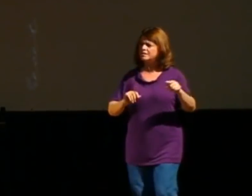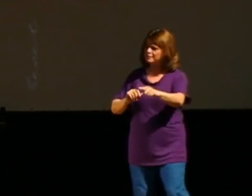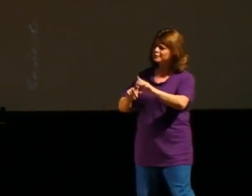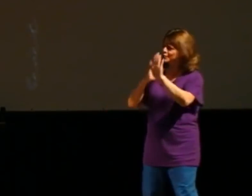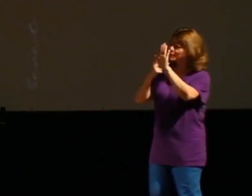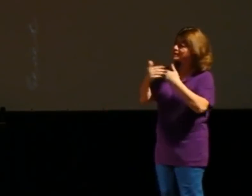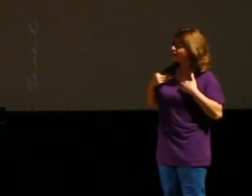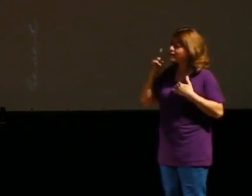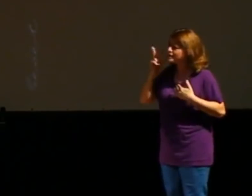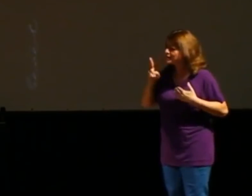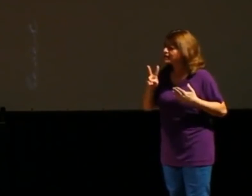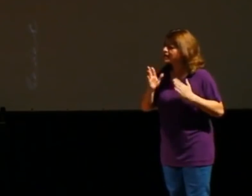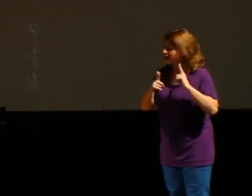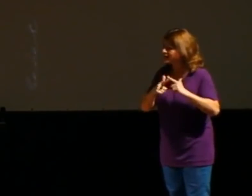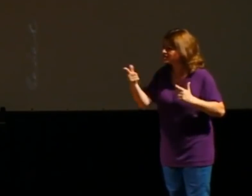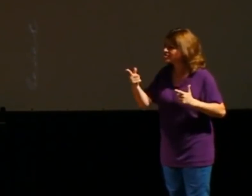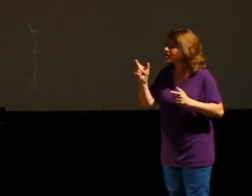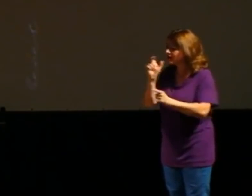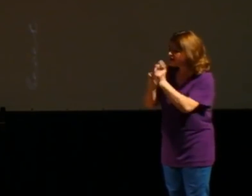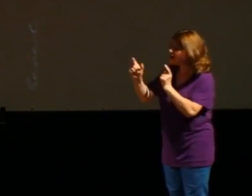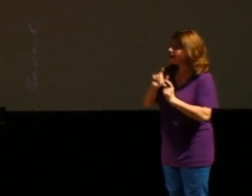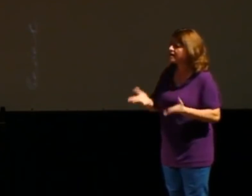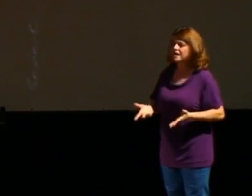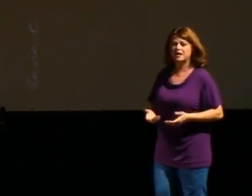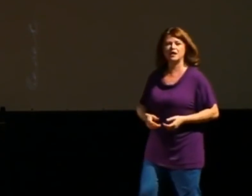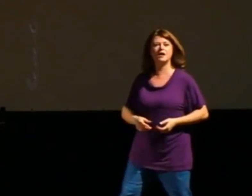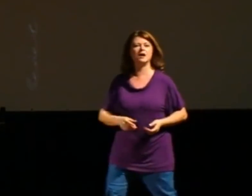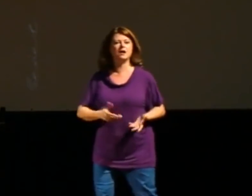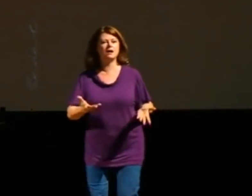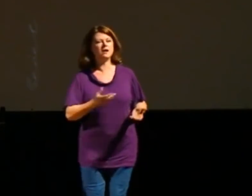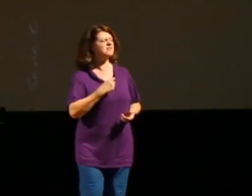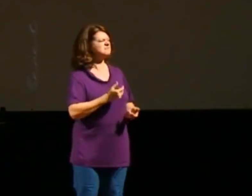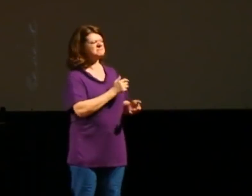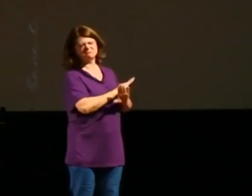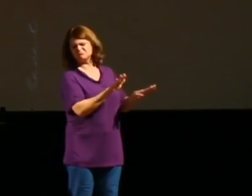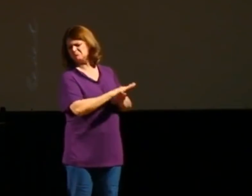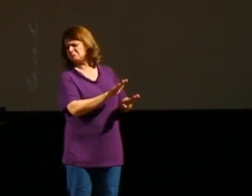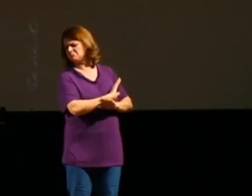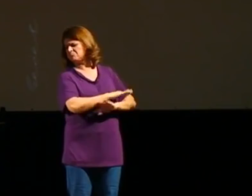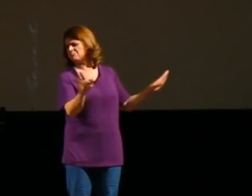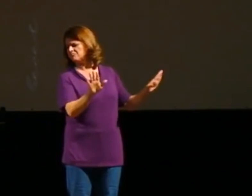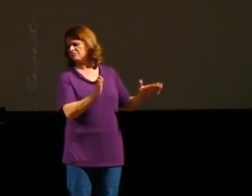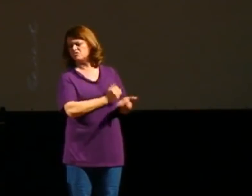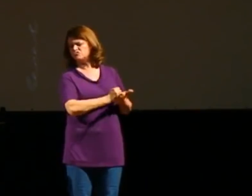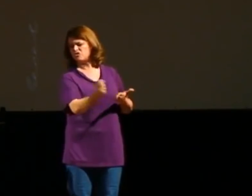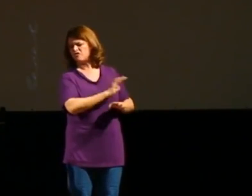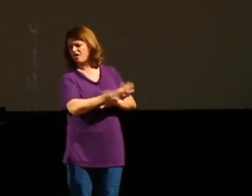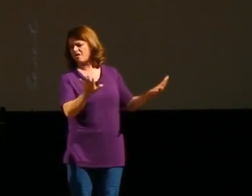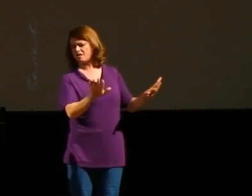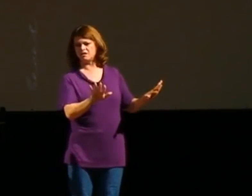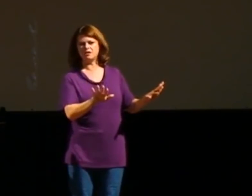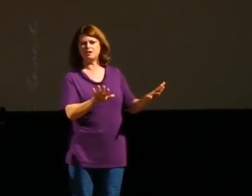que a morte nos separasse. Não, mas eu não quero saber, eu vou quebrar essa promessa e eu vou embora. Aí você descobre que você não